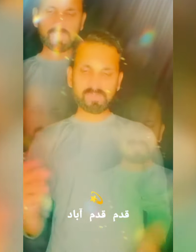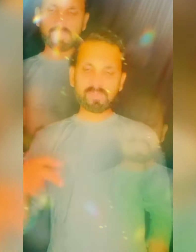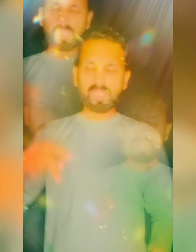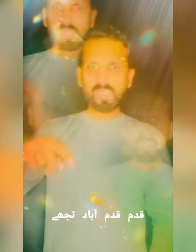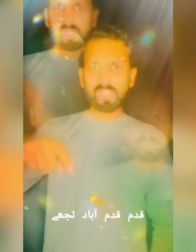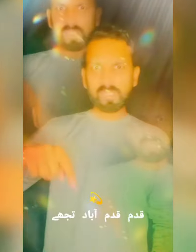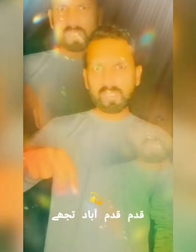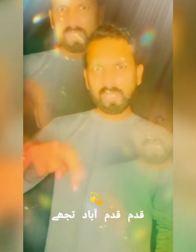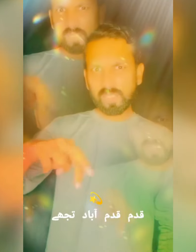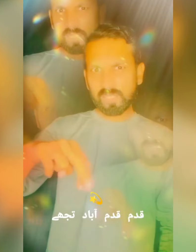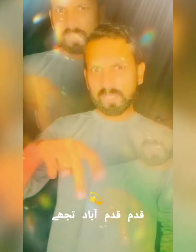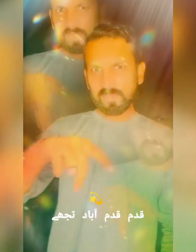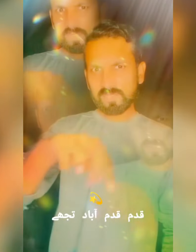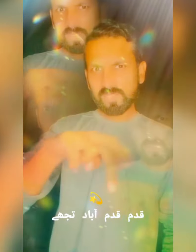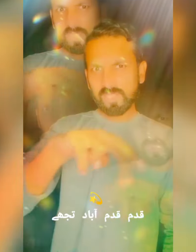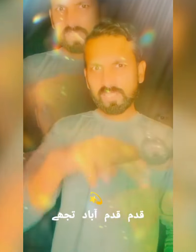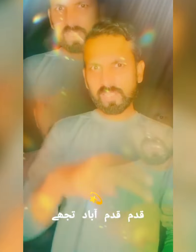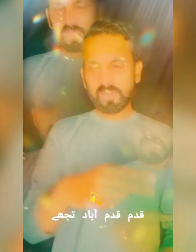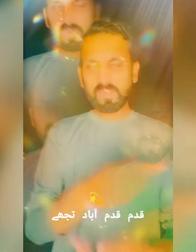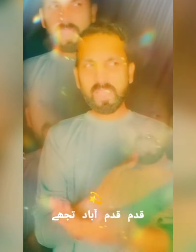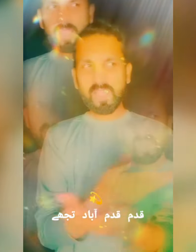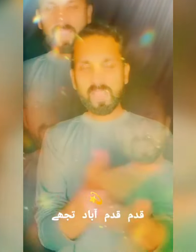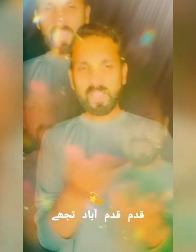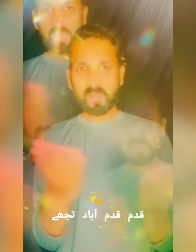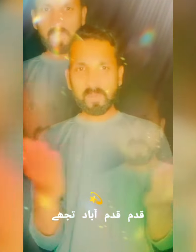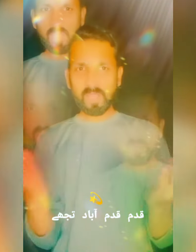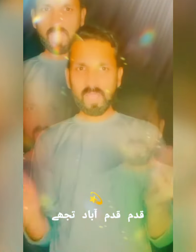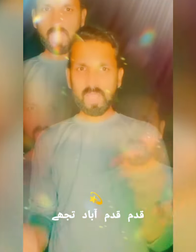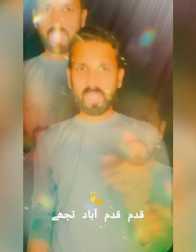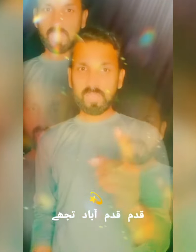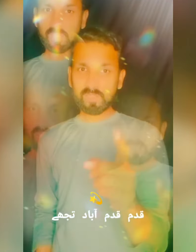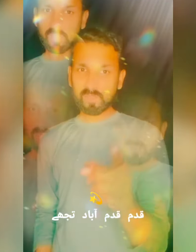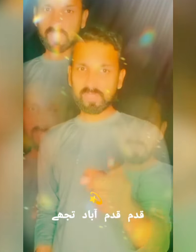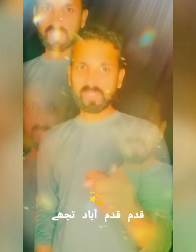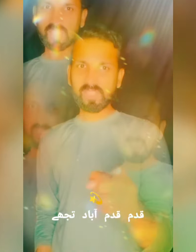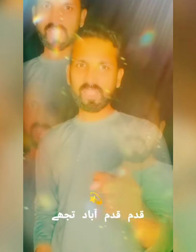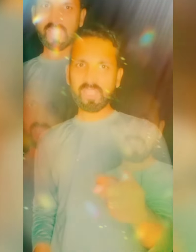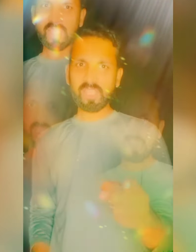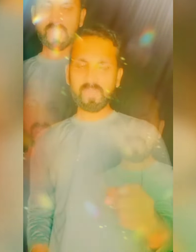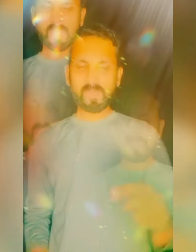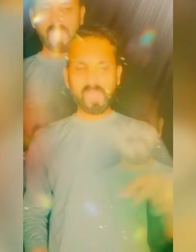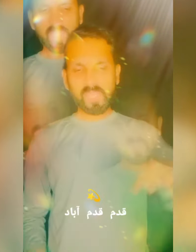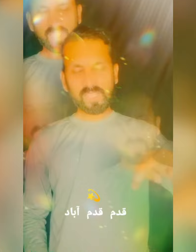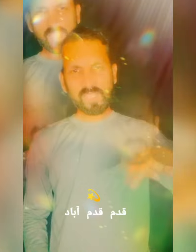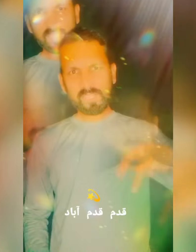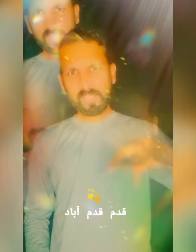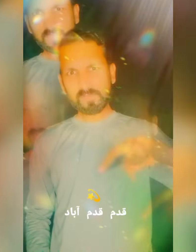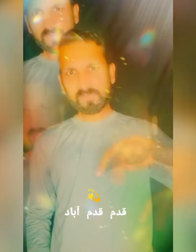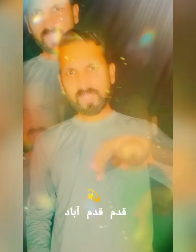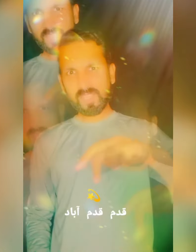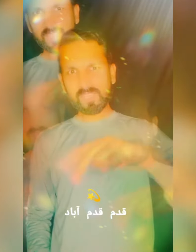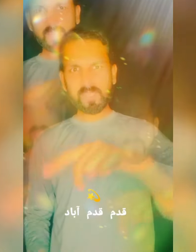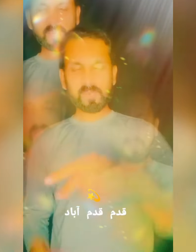आबाद, कदम कदम आबाद तुझे, कदम कदम